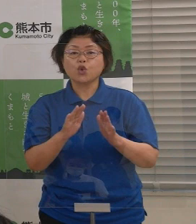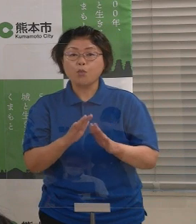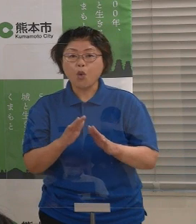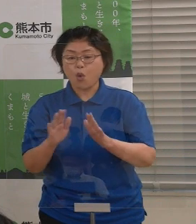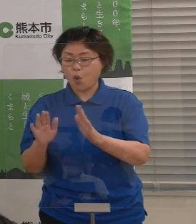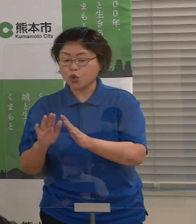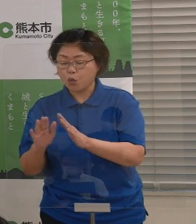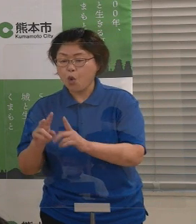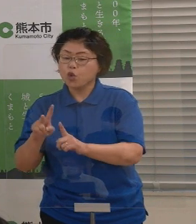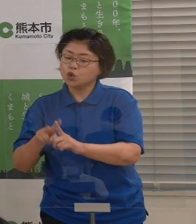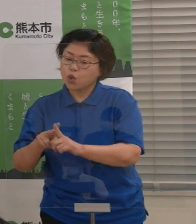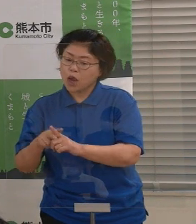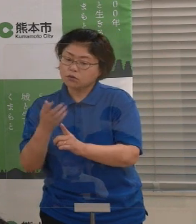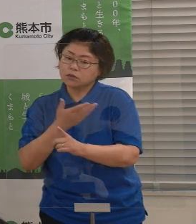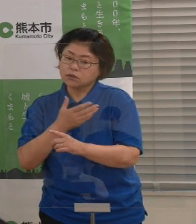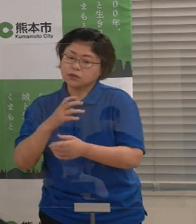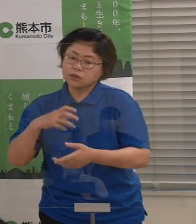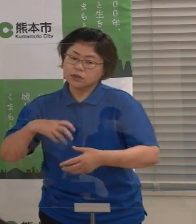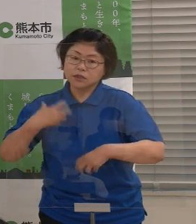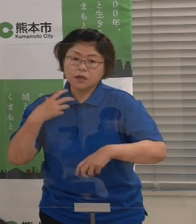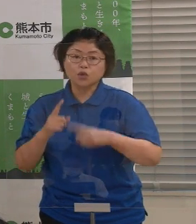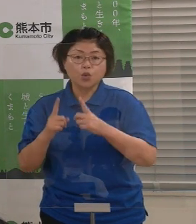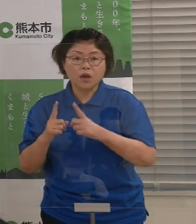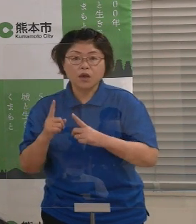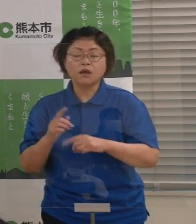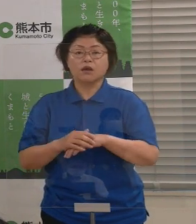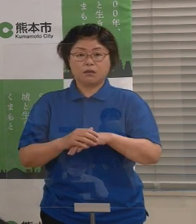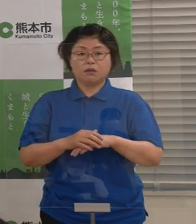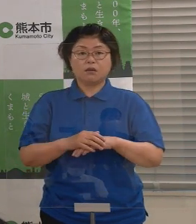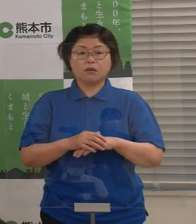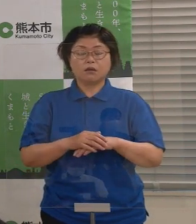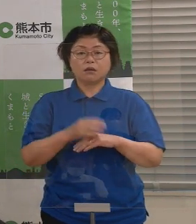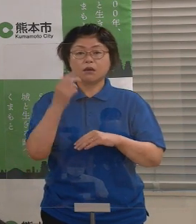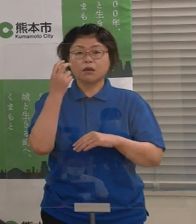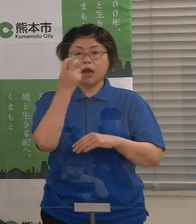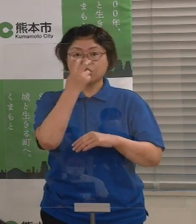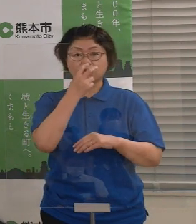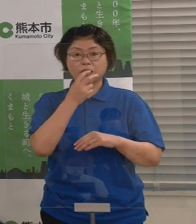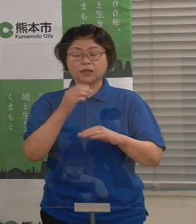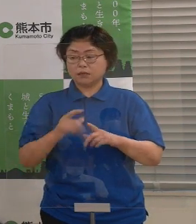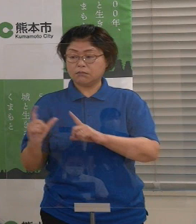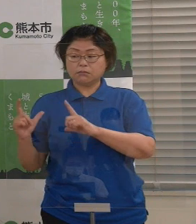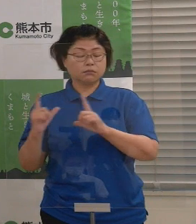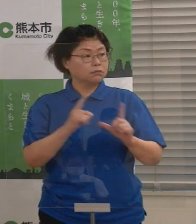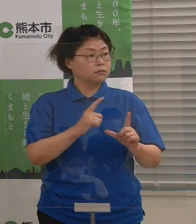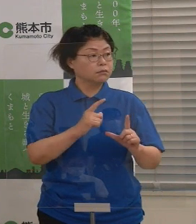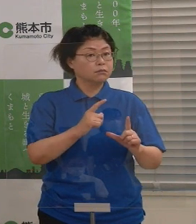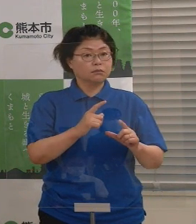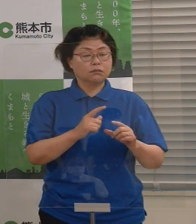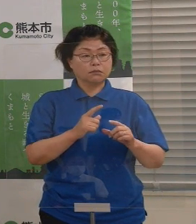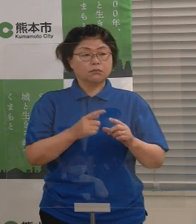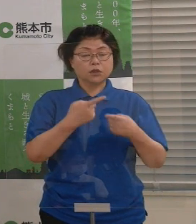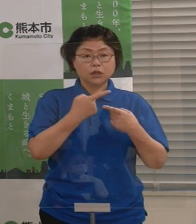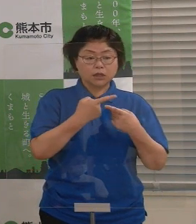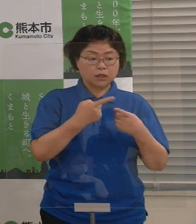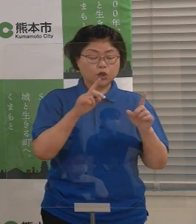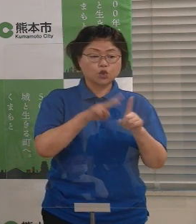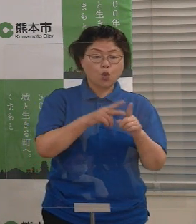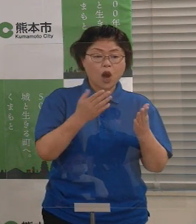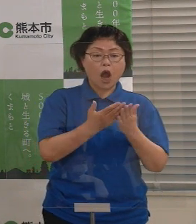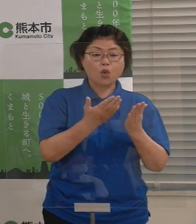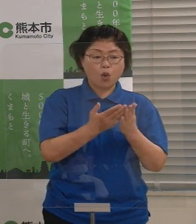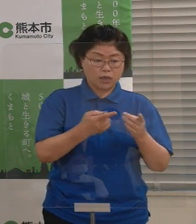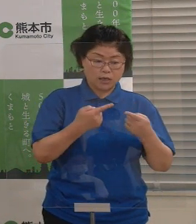生か、 ああ未就学かと、あ、それは まだあれだったんですかね。それはもう未就学児でいいんだよね。 相手方